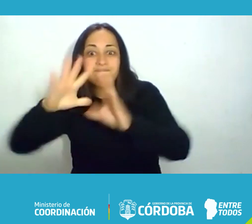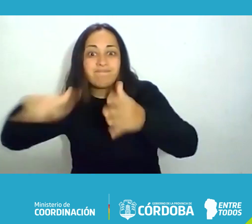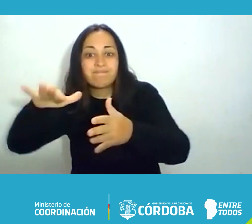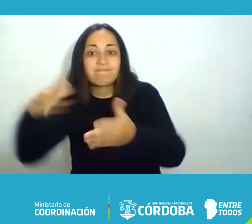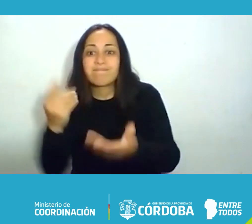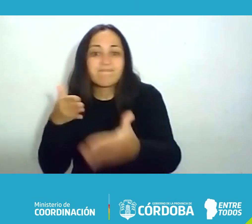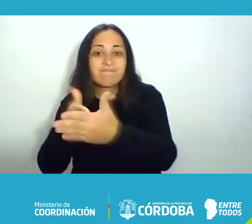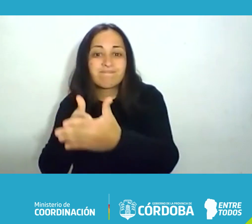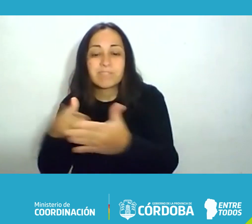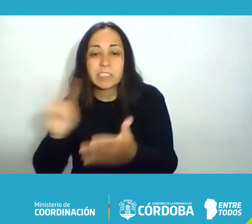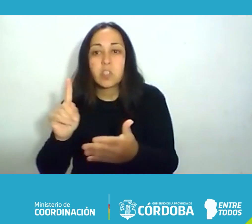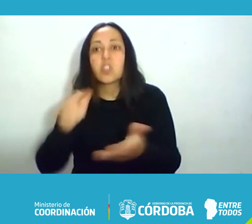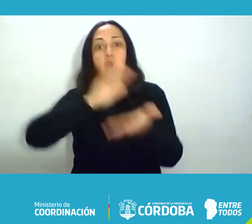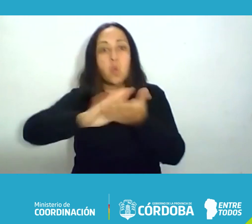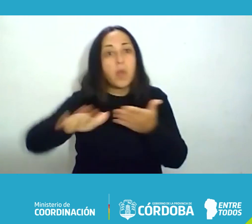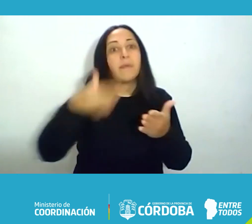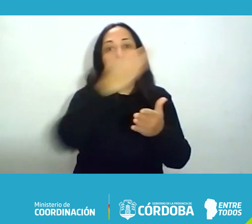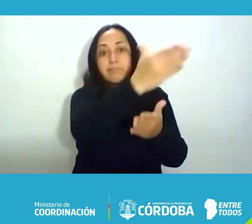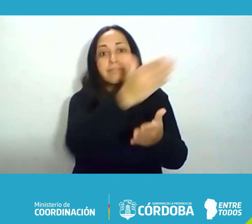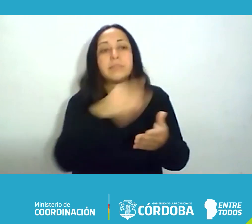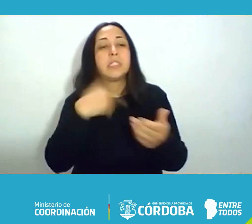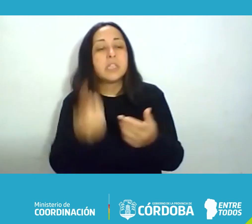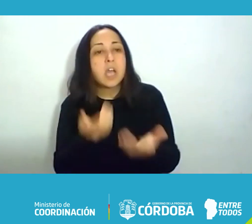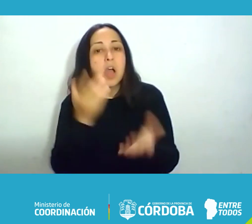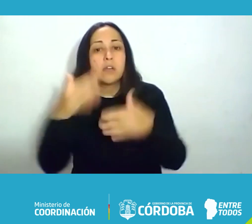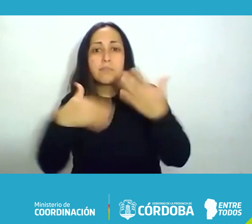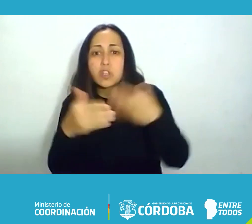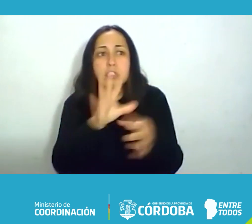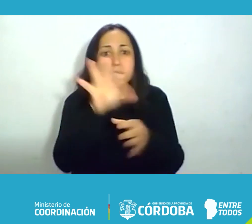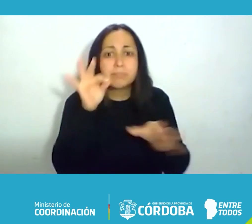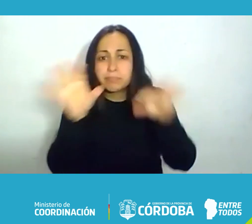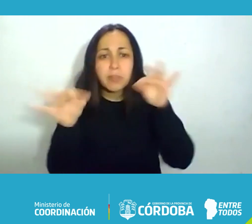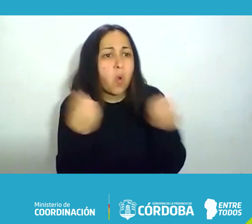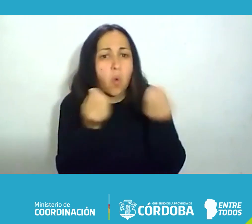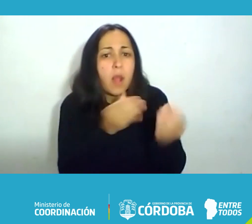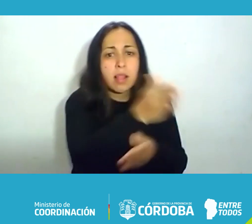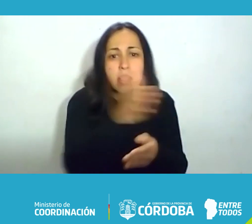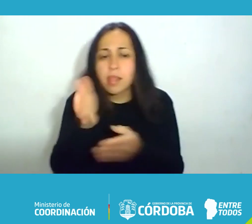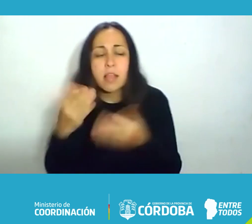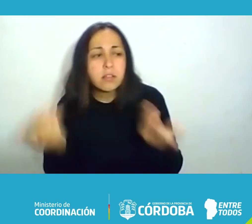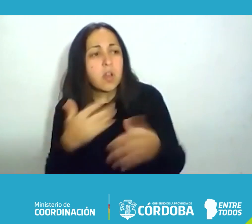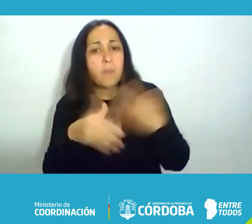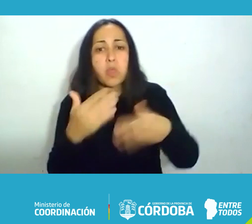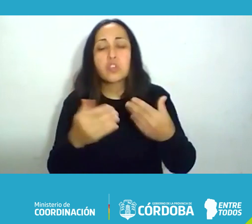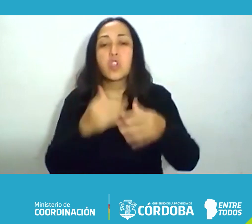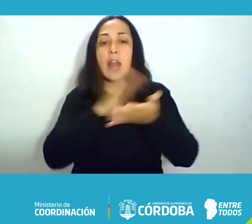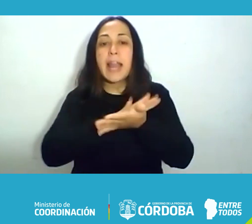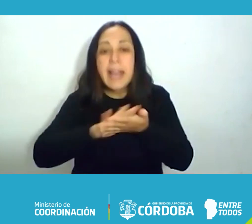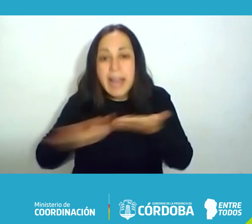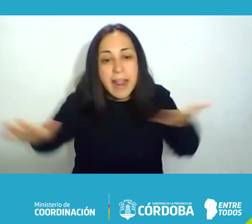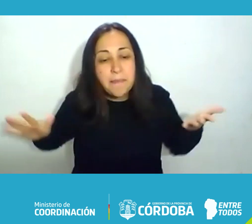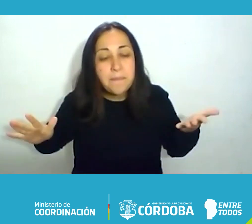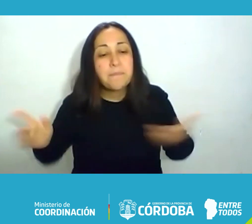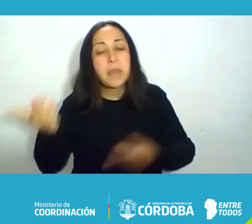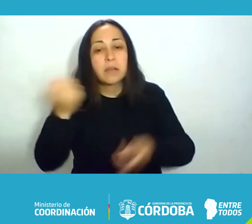esa situación se encontraron con la necesidad de cruzar al oeste. En el proceso de selección los criterios seguidos fueron los de producción limpia y se realizó